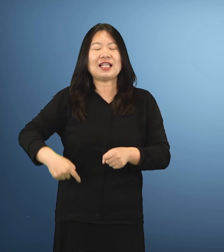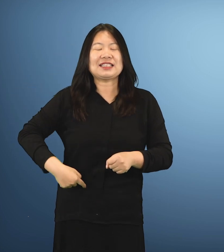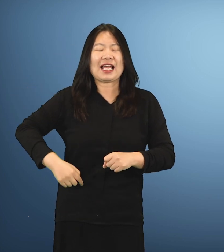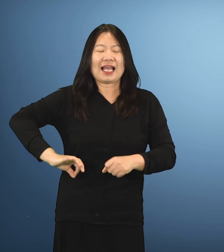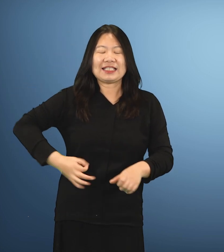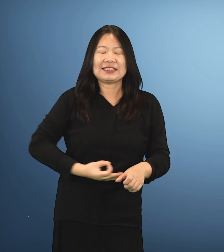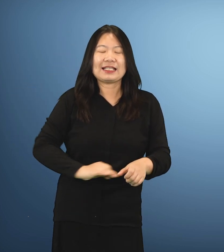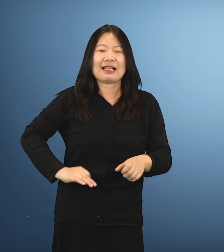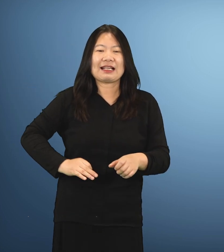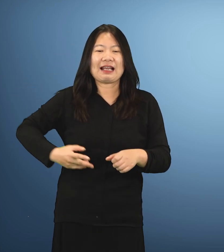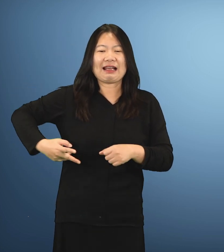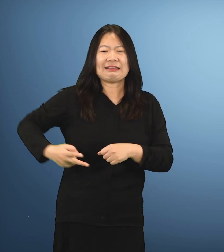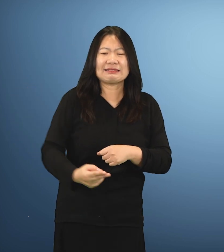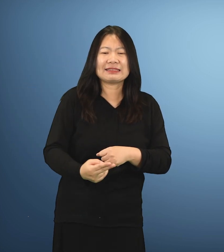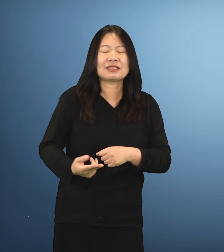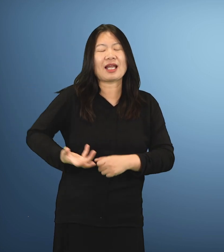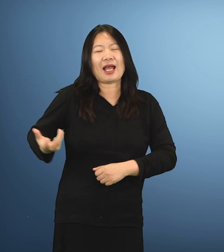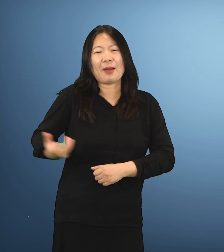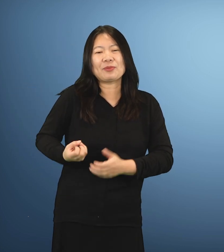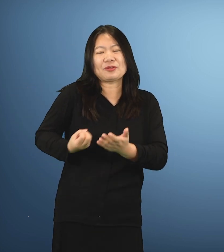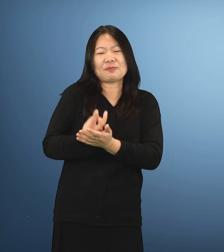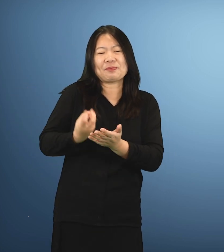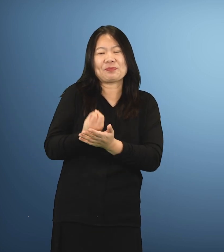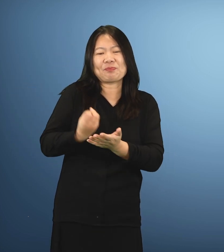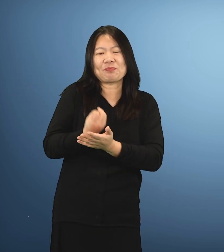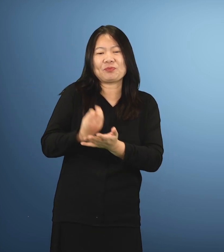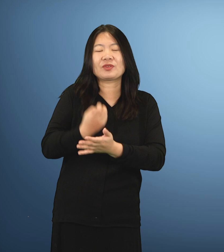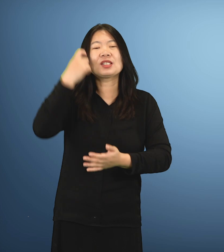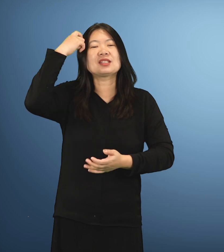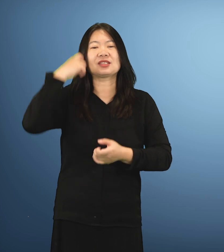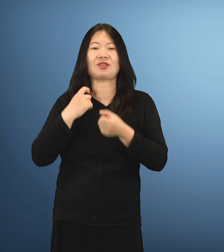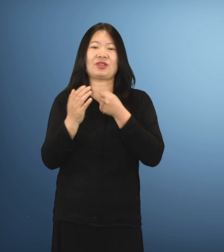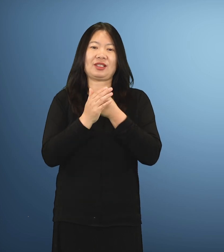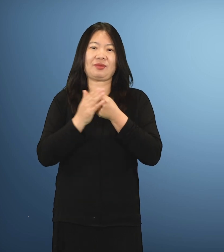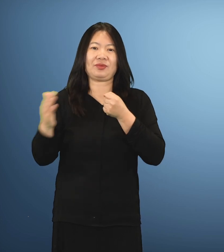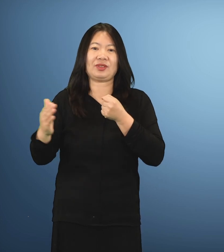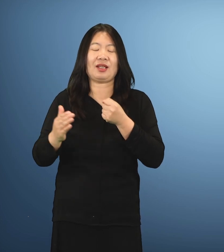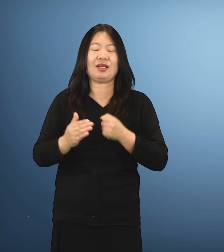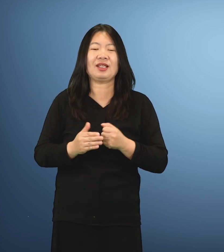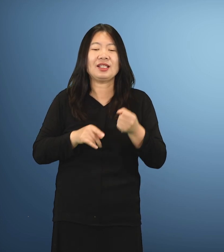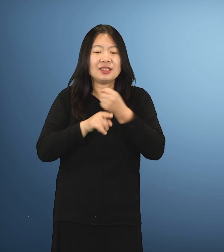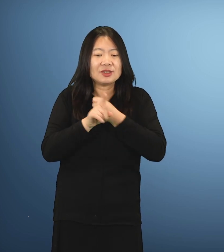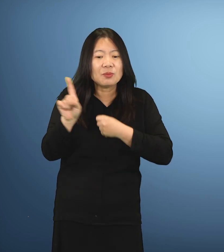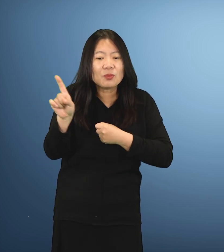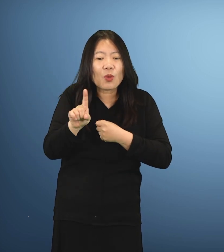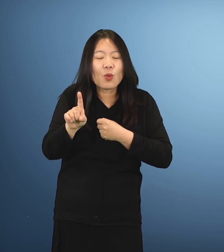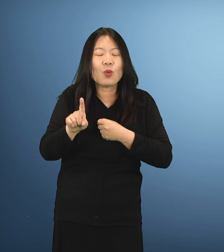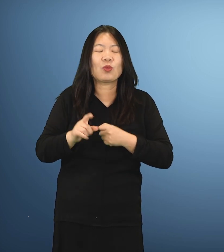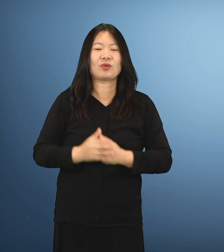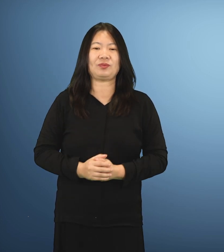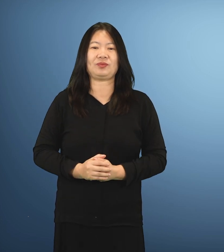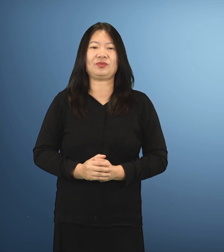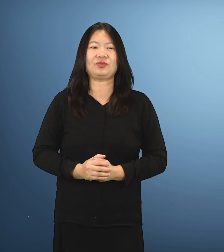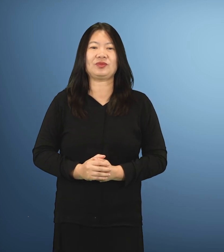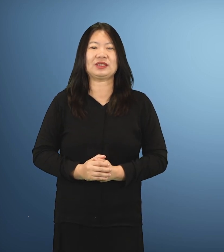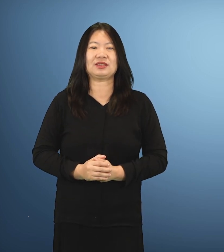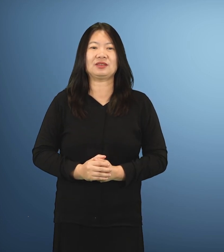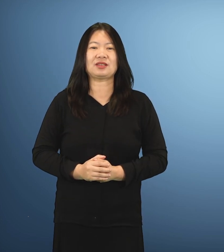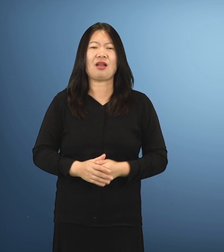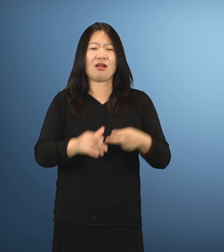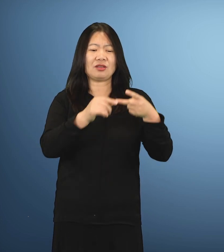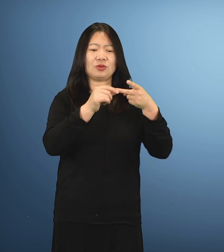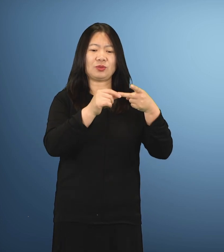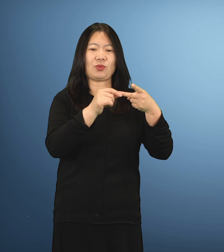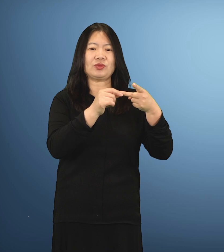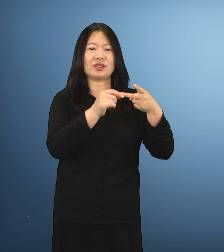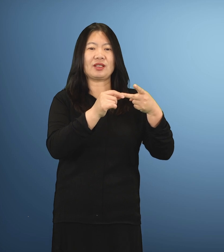끊어지는 아픔. 그런데 이는 그들이 두 번째 개념을 차용해서 목자